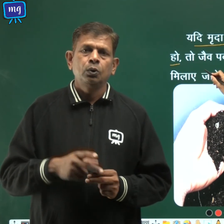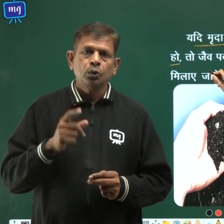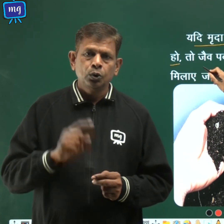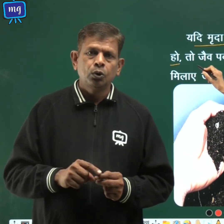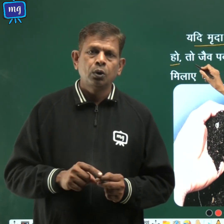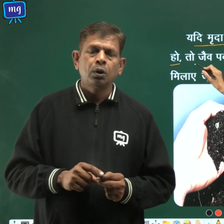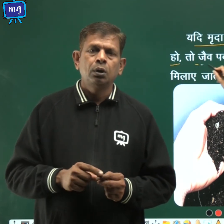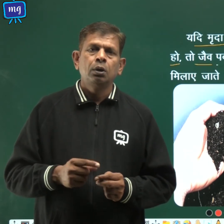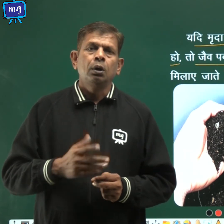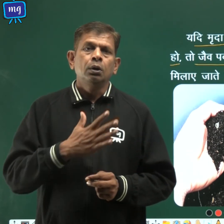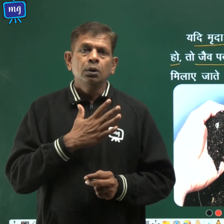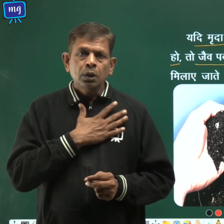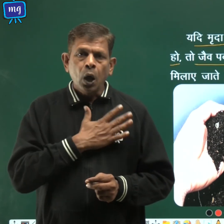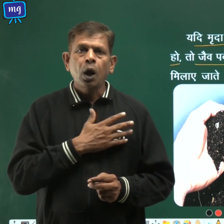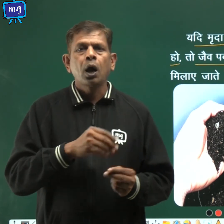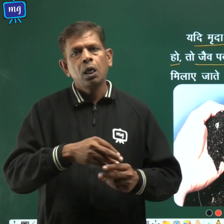तो जैव पदार्थ